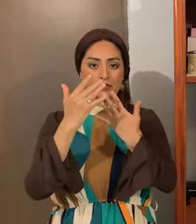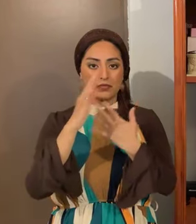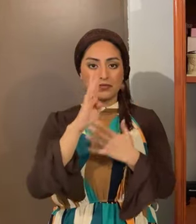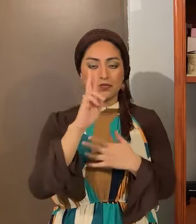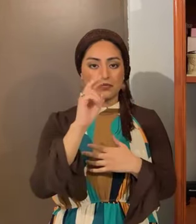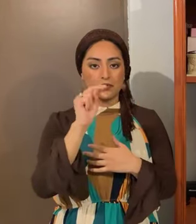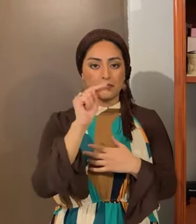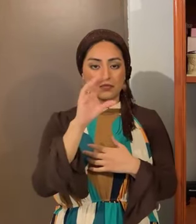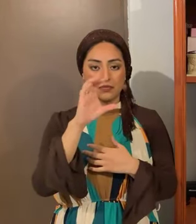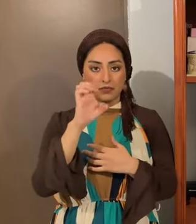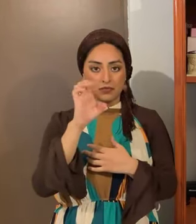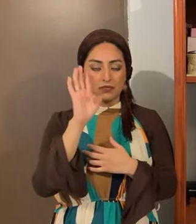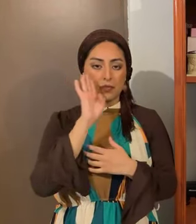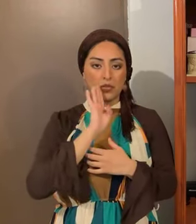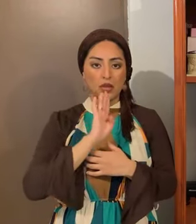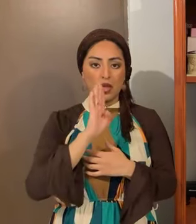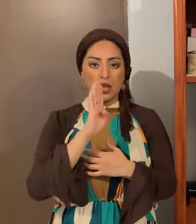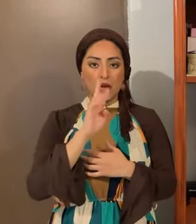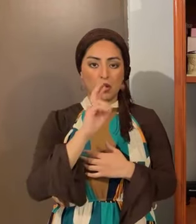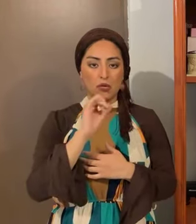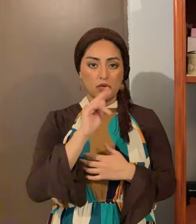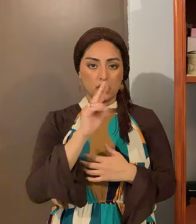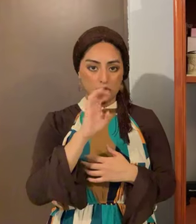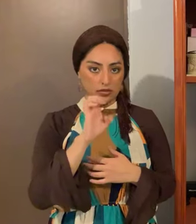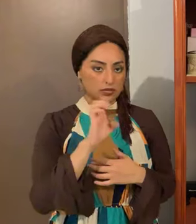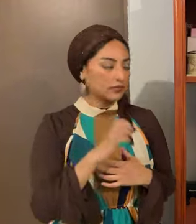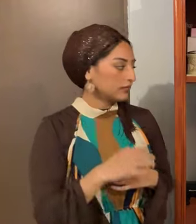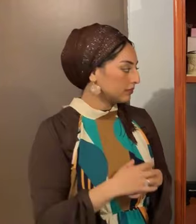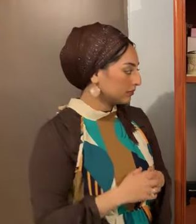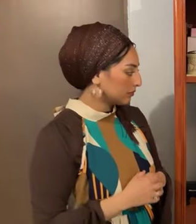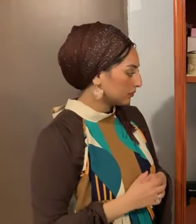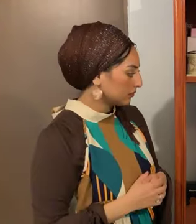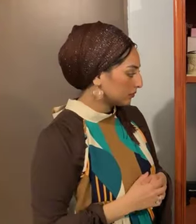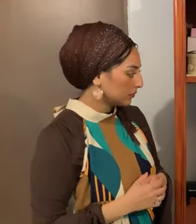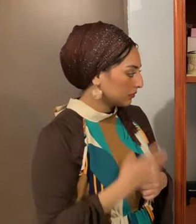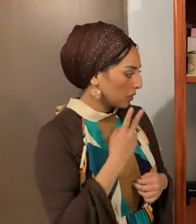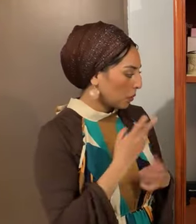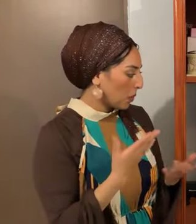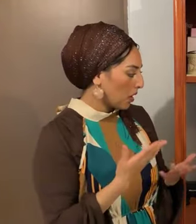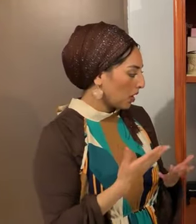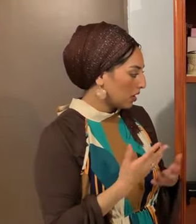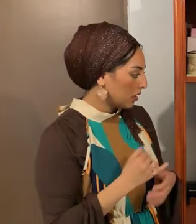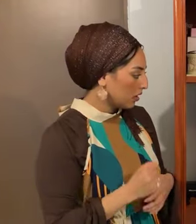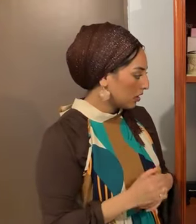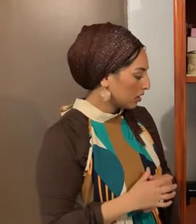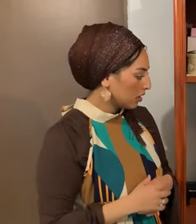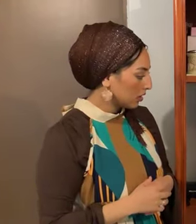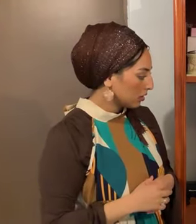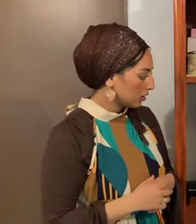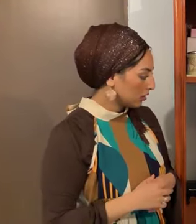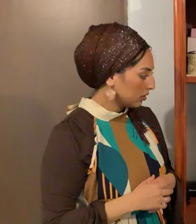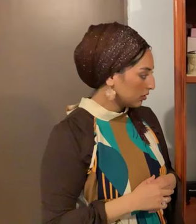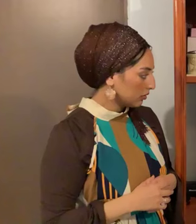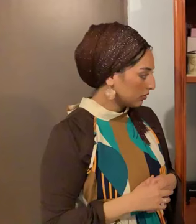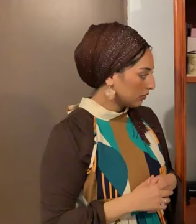ahí anoten, ahí pongan címbalos. Ahorita vamos a ver qué eran los címbalos de